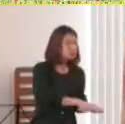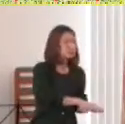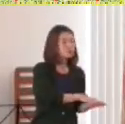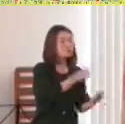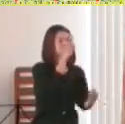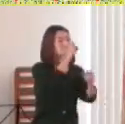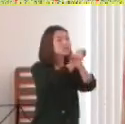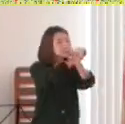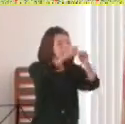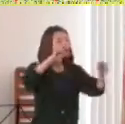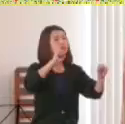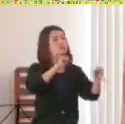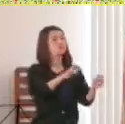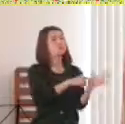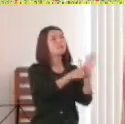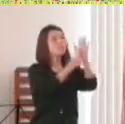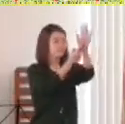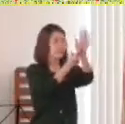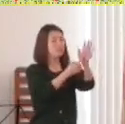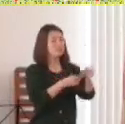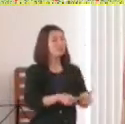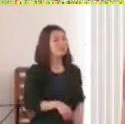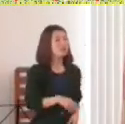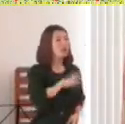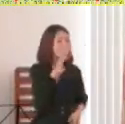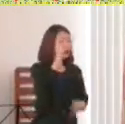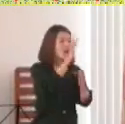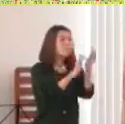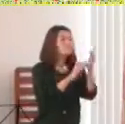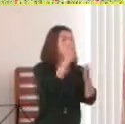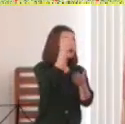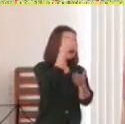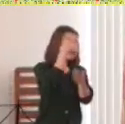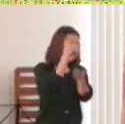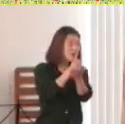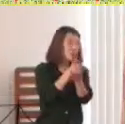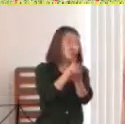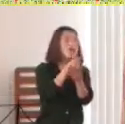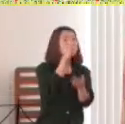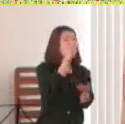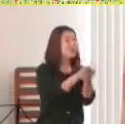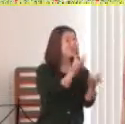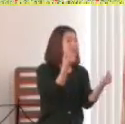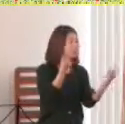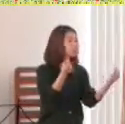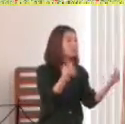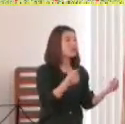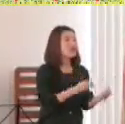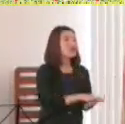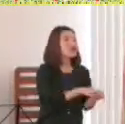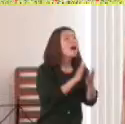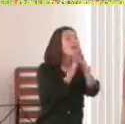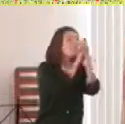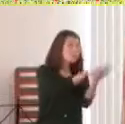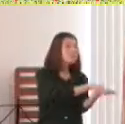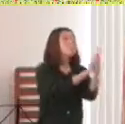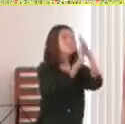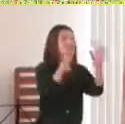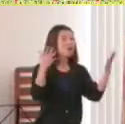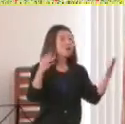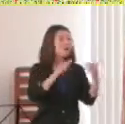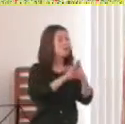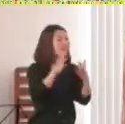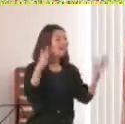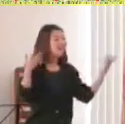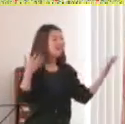こんなことをはっきり言えた人は世界中どこにもいませんよ。私を信じる者は死んでも生きる。永遠の命